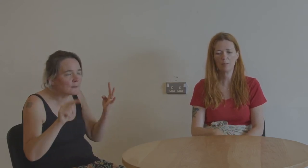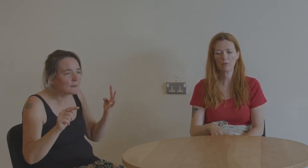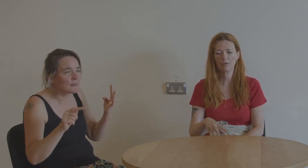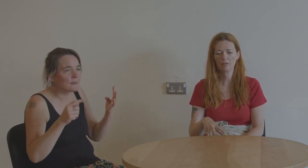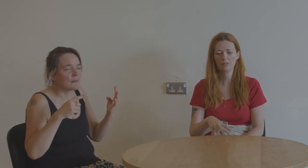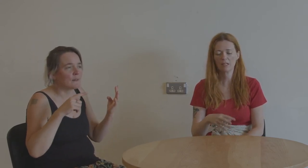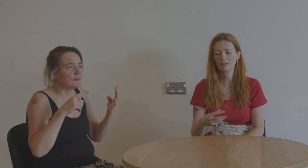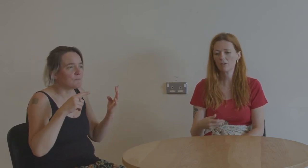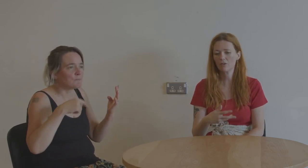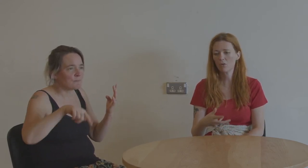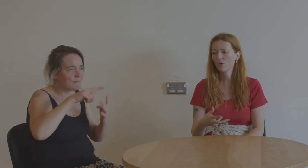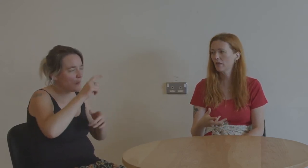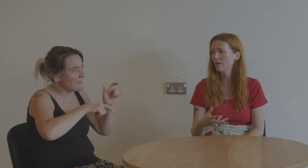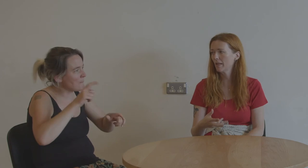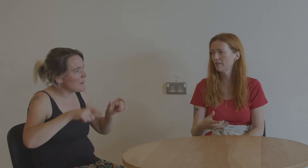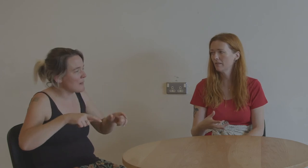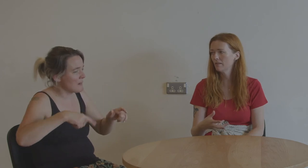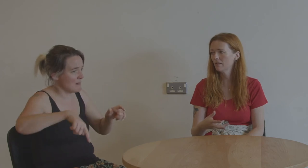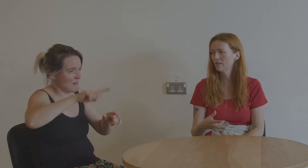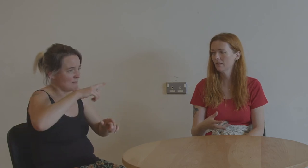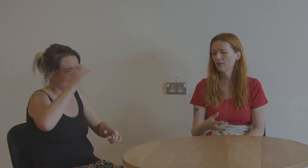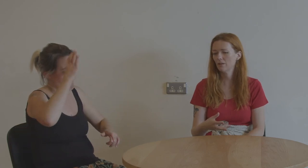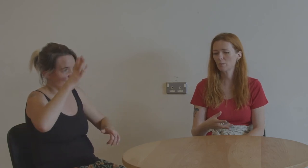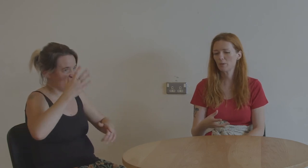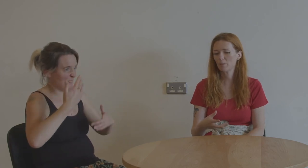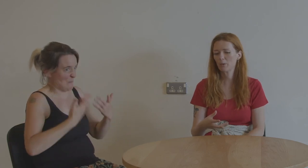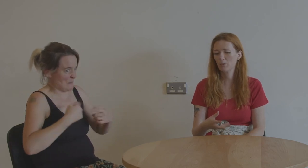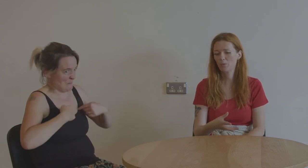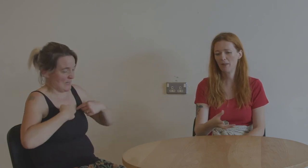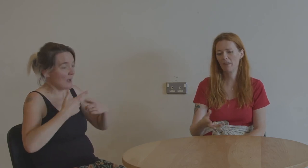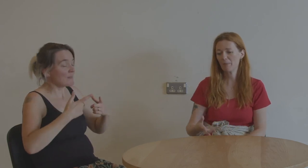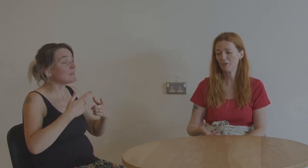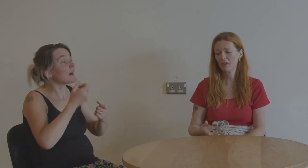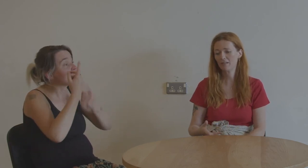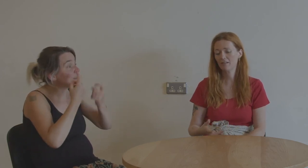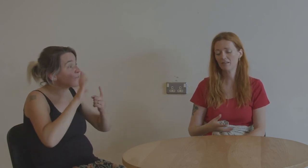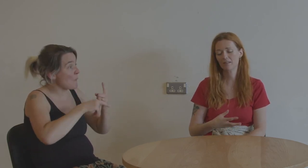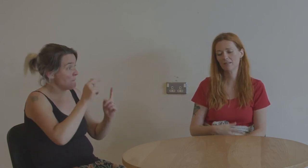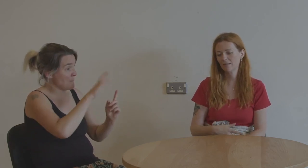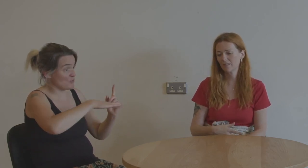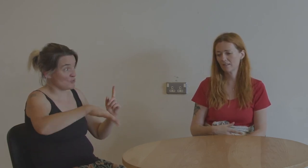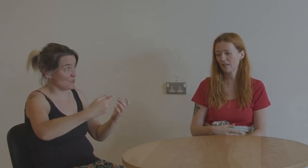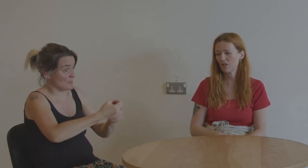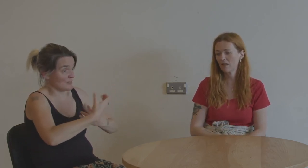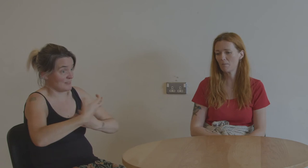'n bod yr syniadau'n gorl dod gen y plant, achos bod nhw'n meddwl ar y brofiad, nes gynnau fyddin,